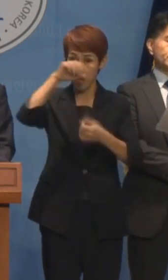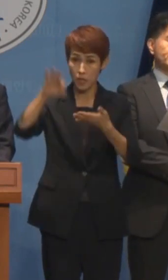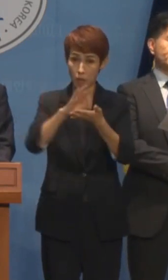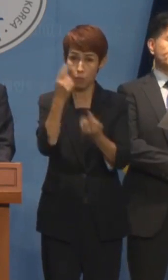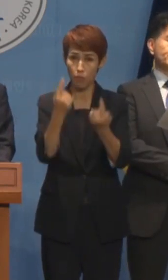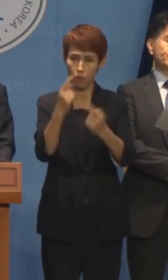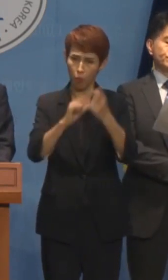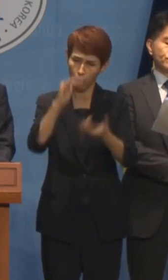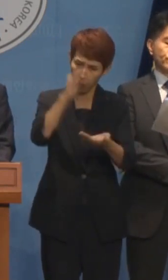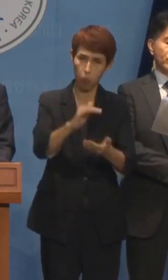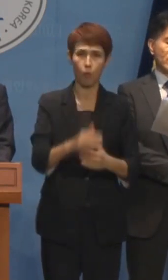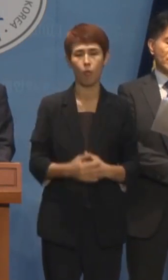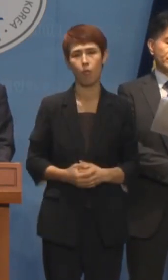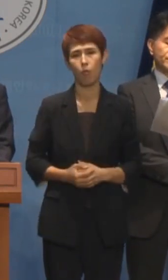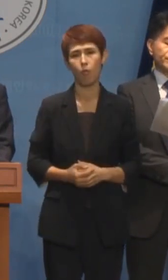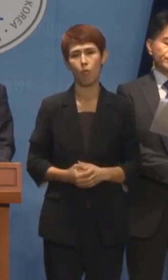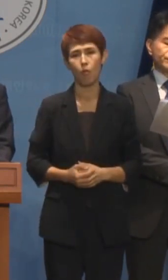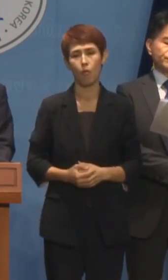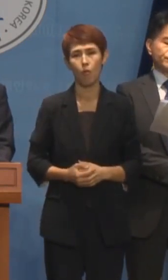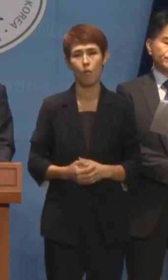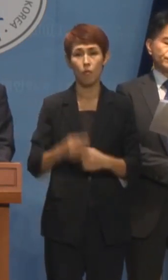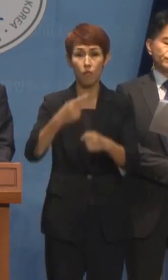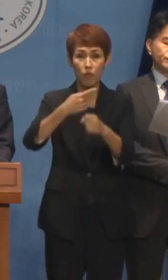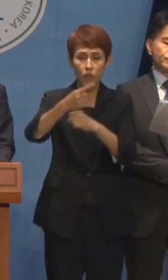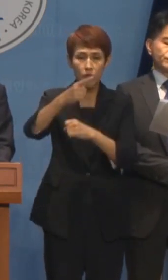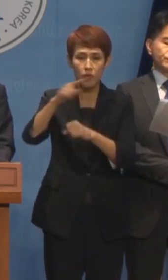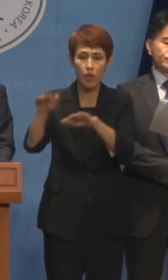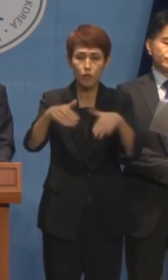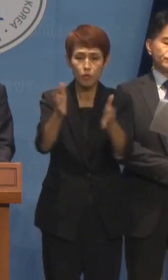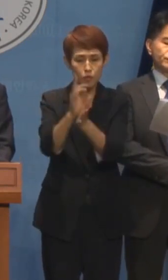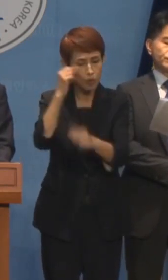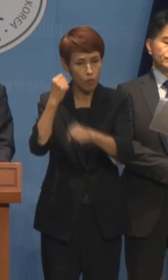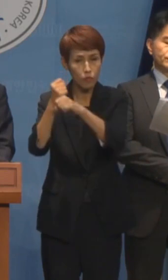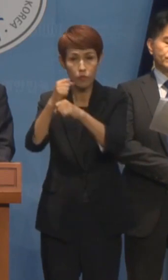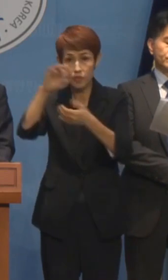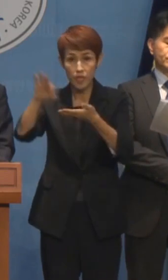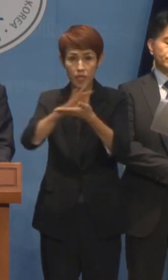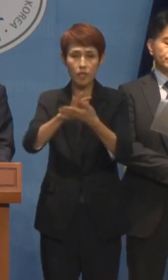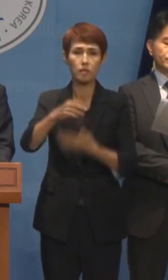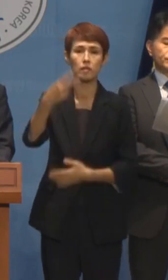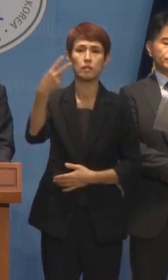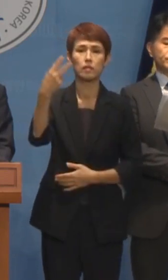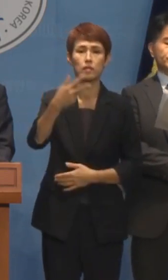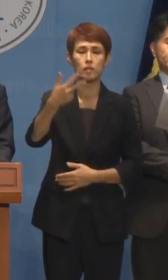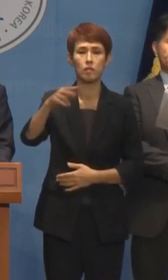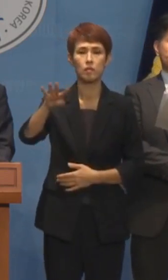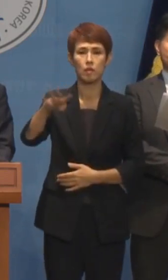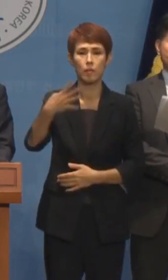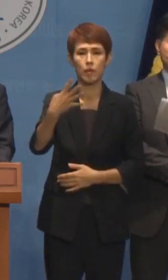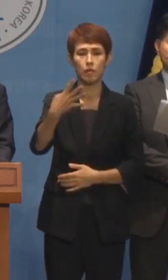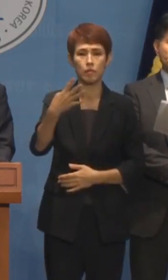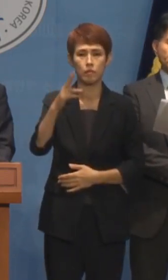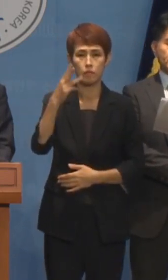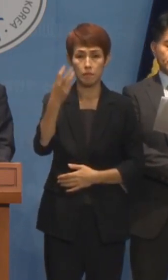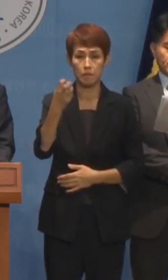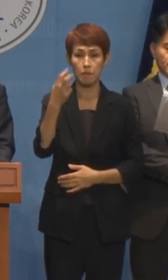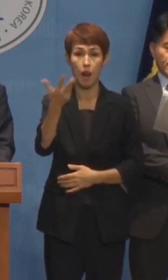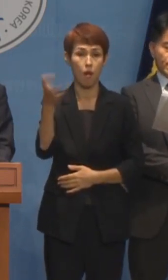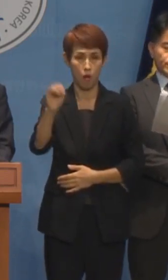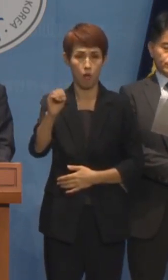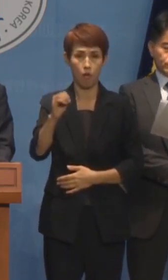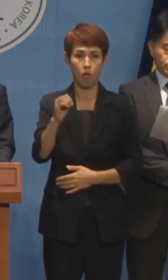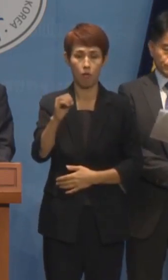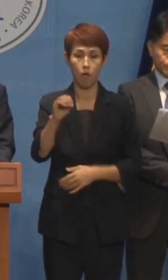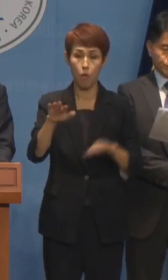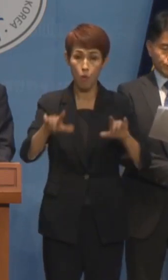수준이다. 2025년 해수부 연구개발 예산은 7,488억 원으로